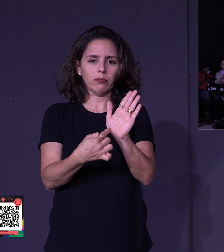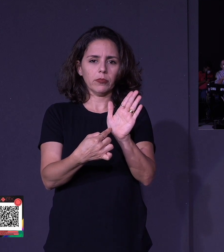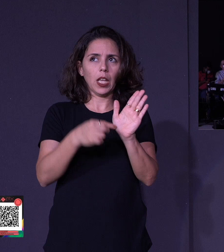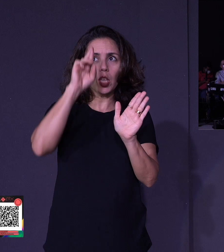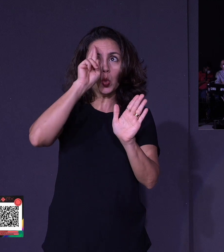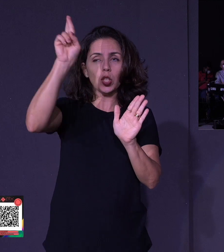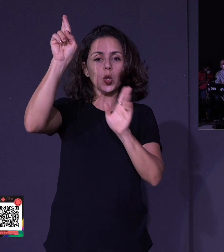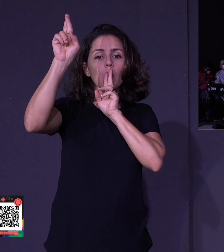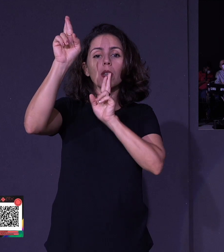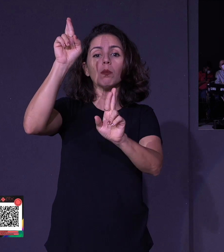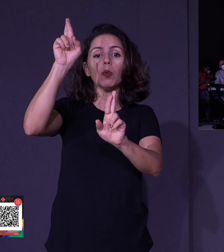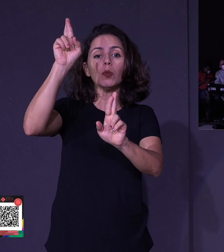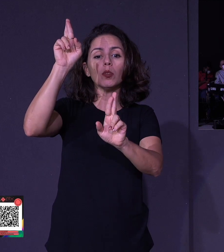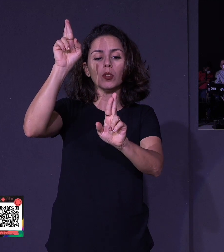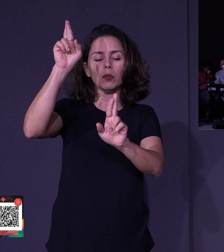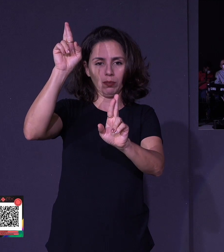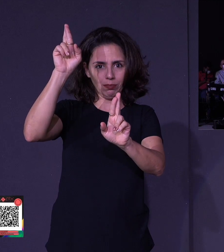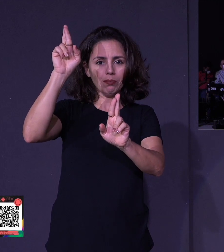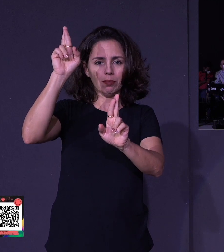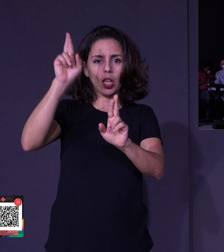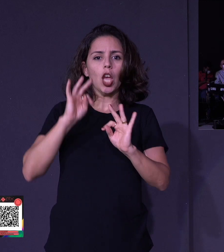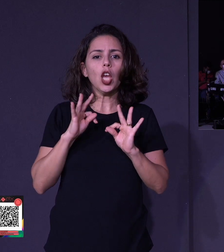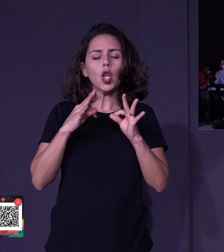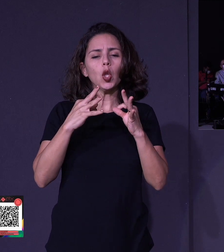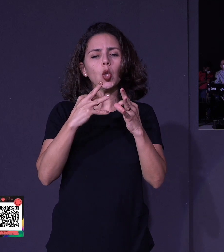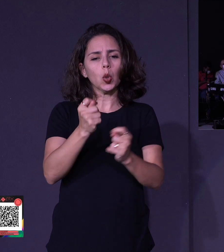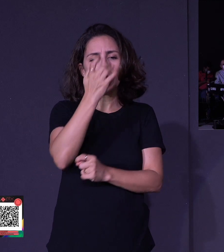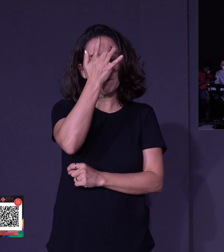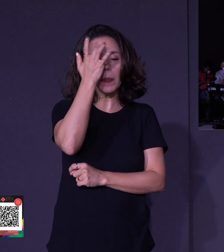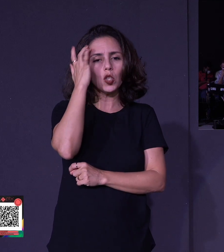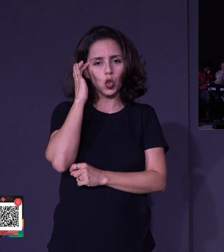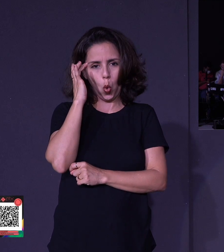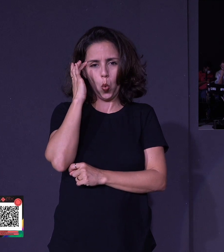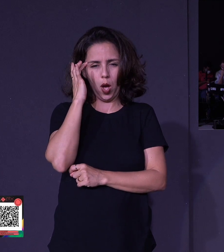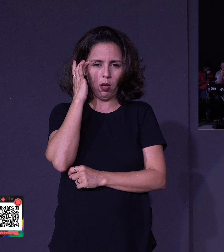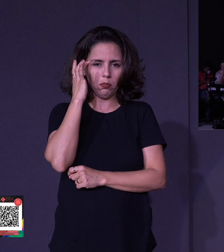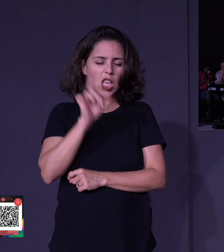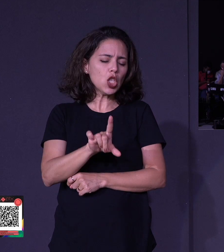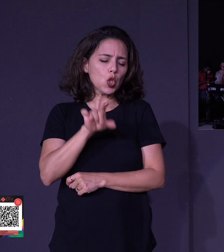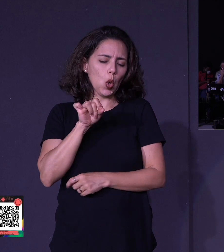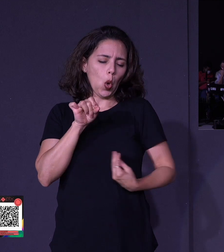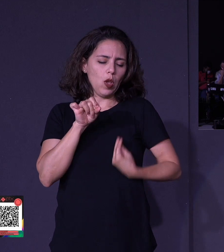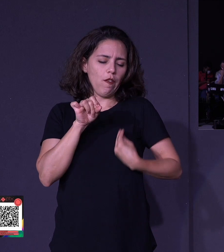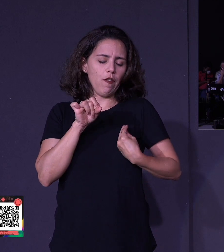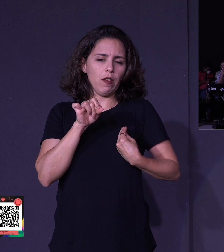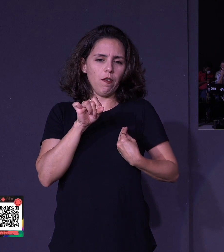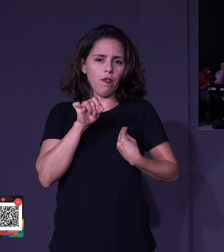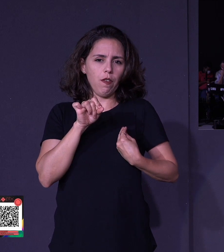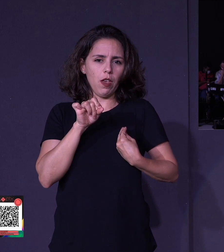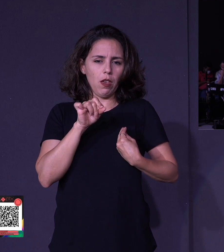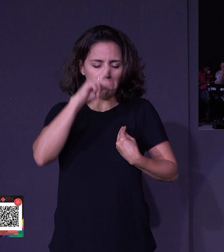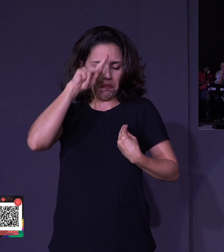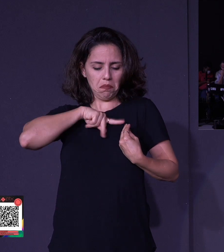sinceridade. Todo aquele que se arrisca a viver nesse mundo sem a sabedoria que só o Senhor dá, comerá do fruto da